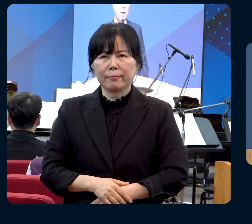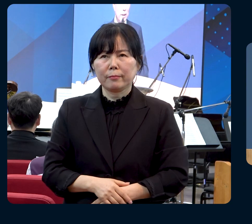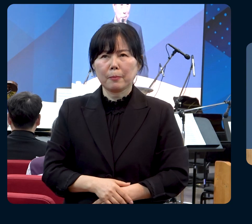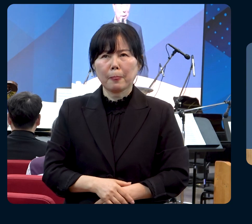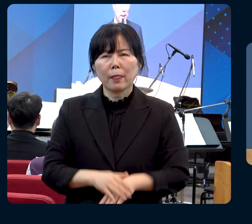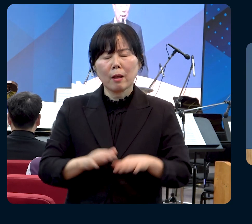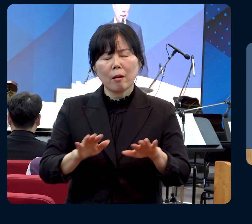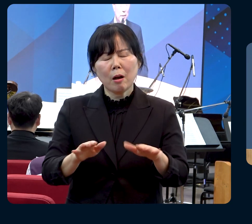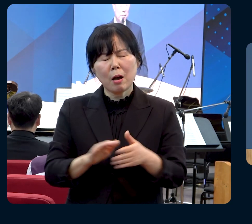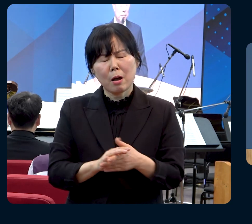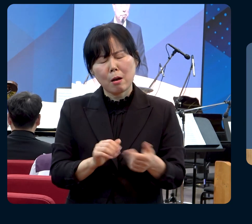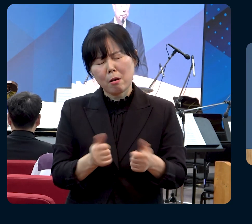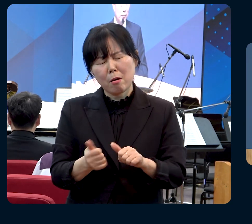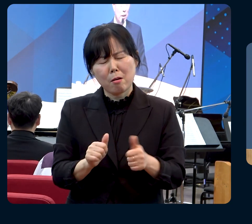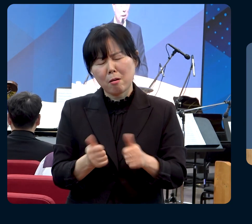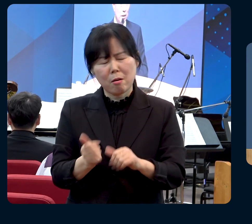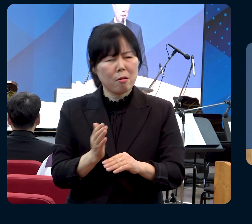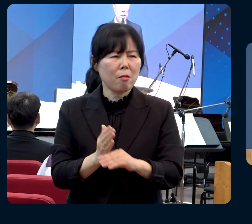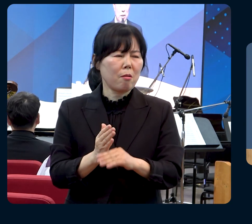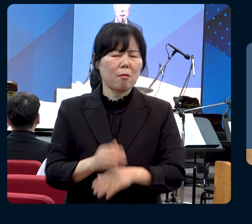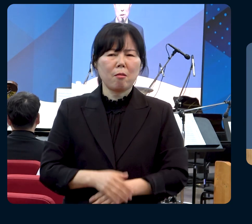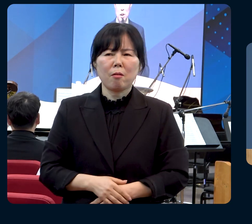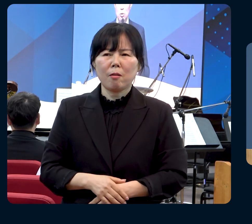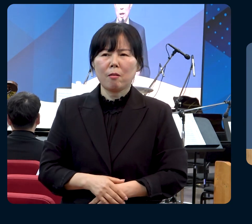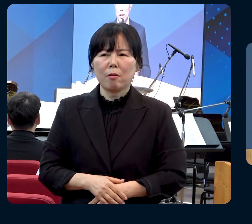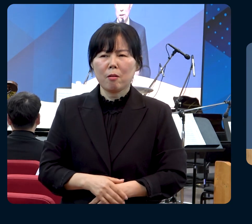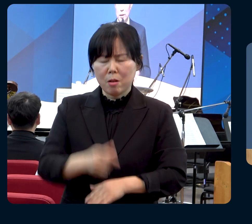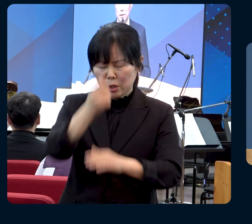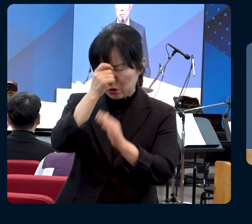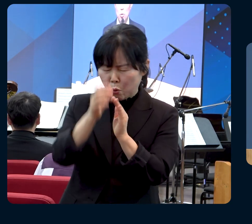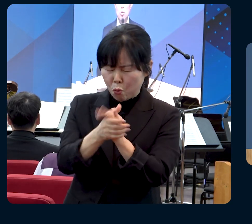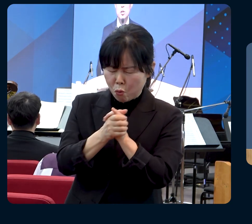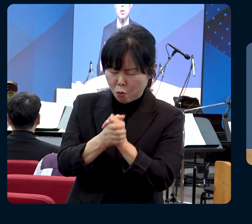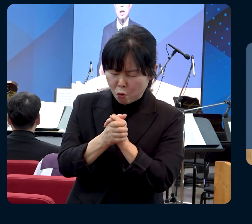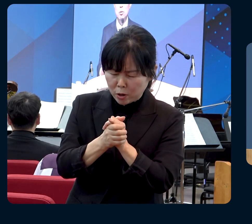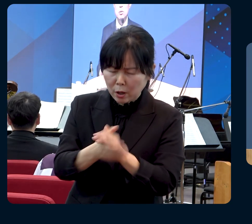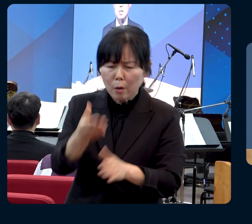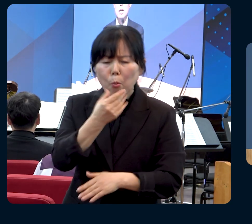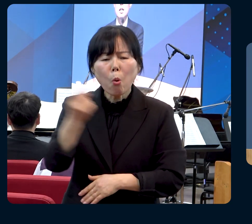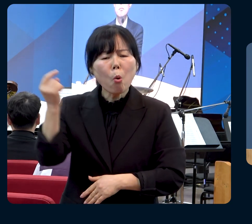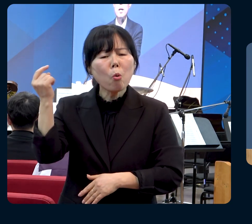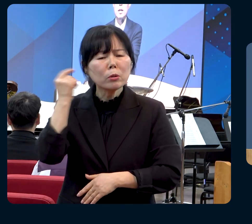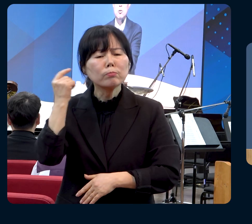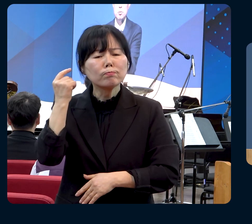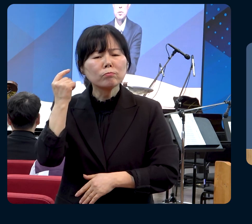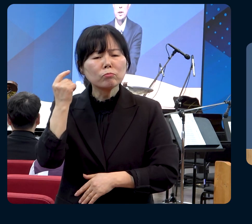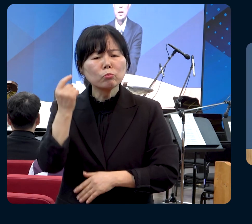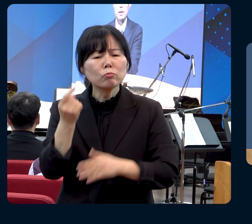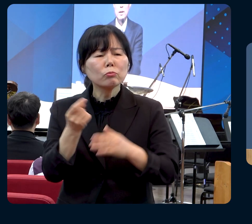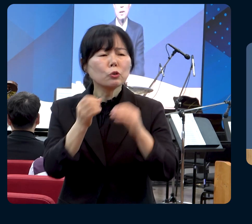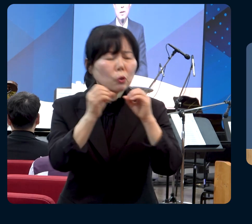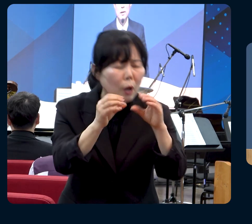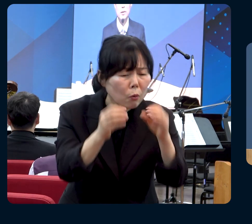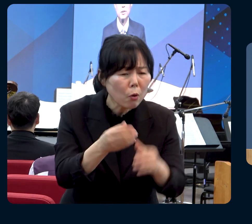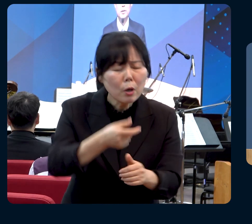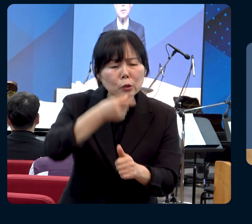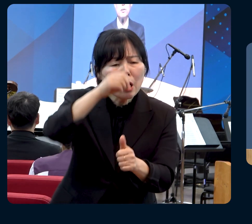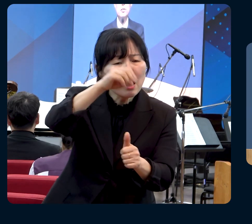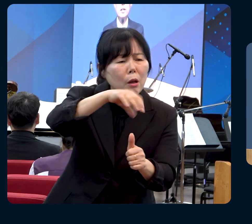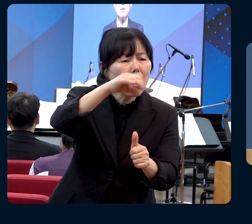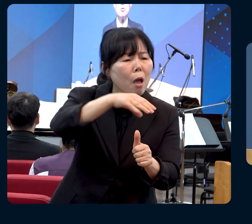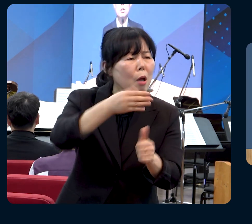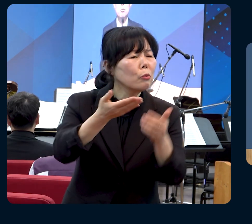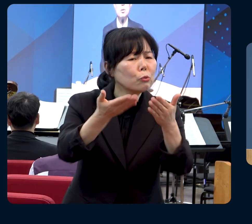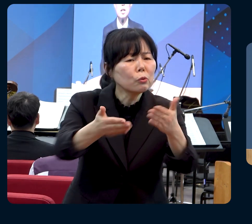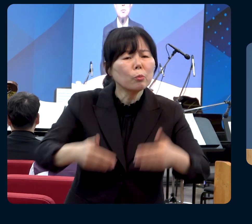오늘 내일 합니다. 제가 지금 기도하기는 복음을 전하고 세례를 받게 하고 싶은데